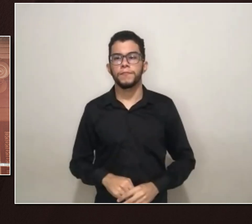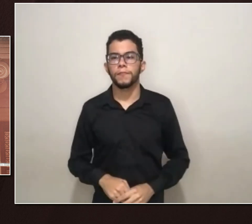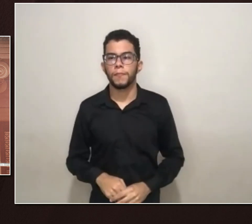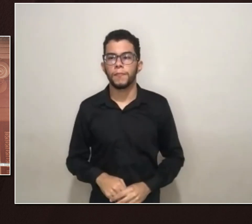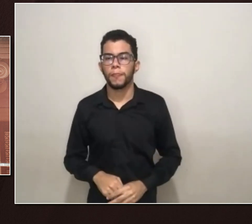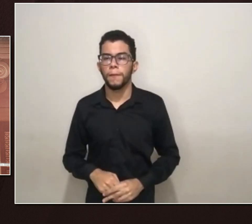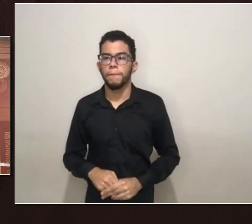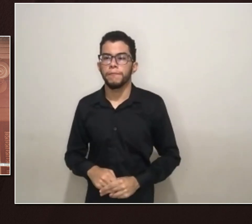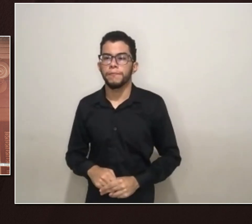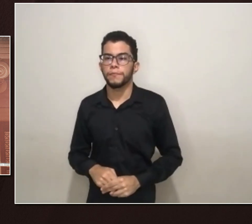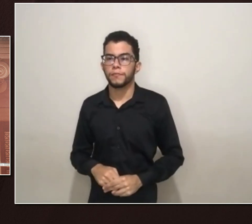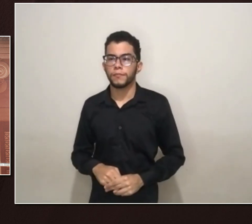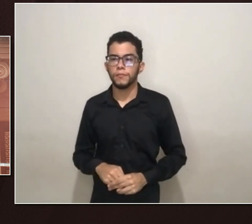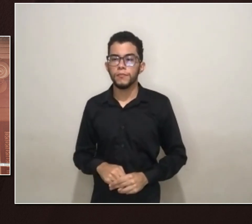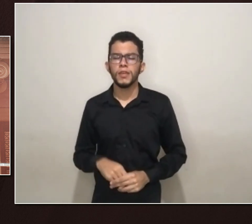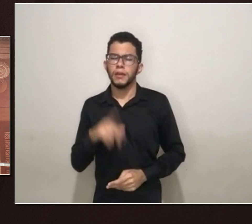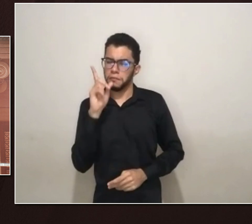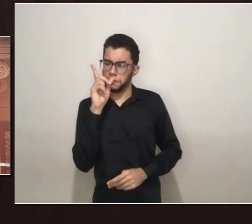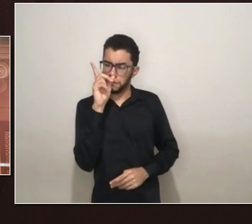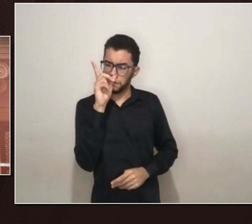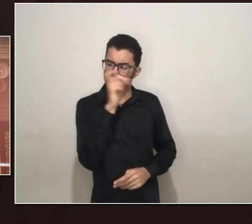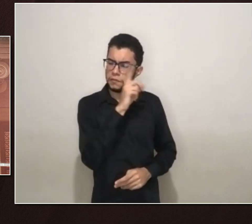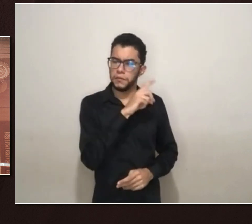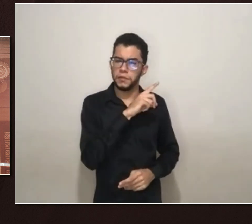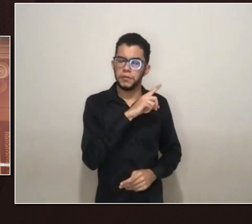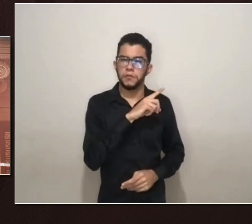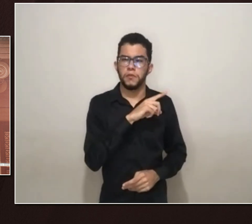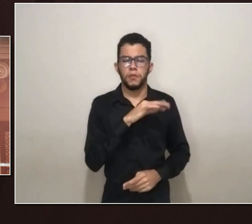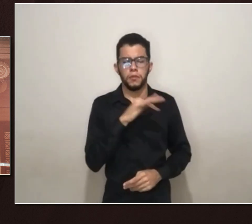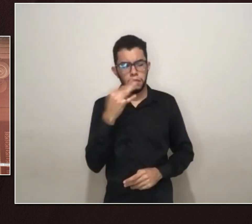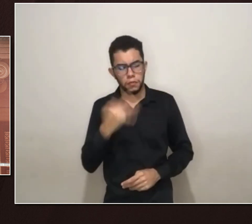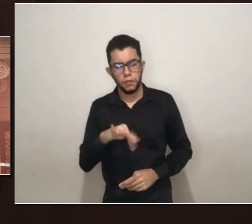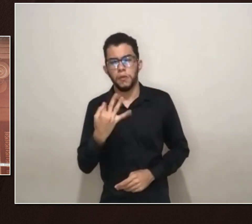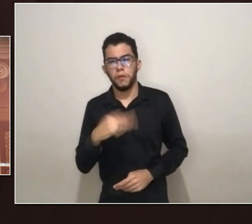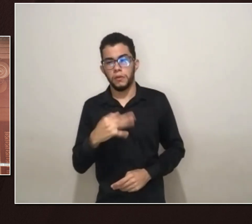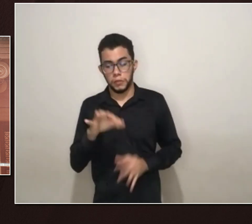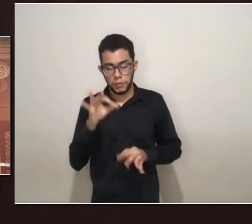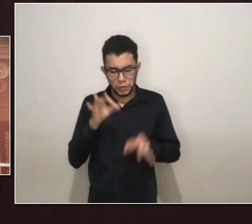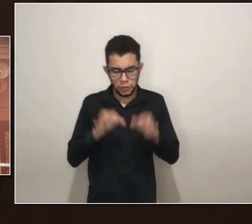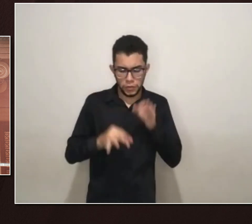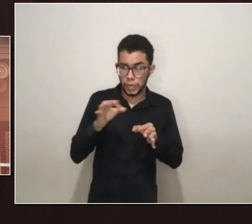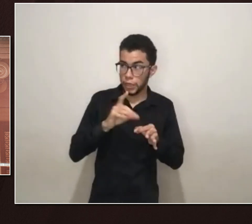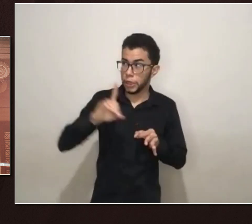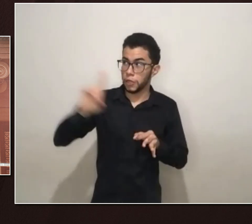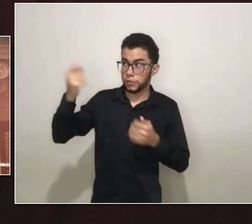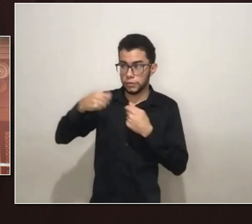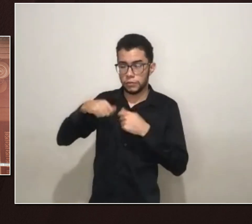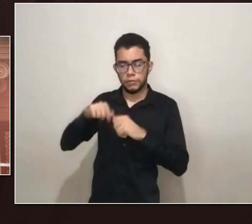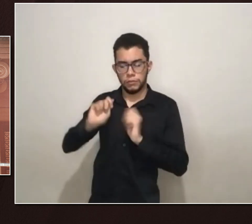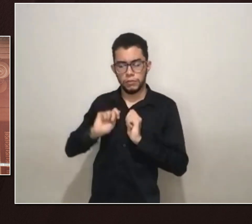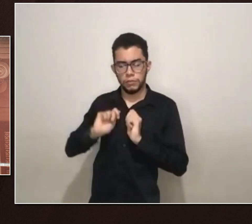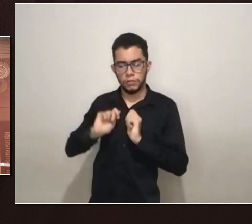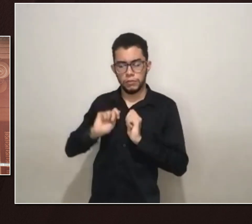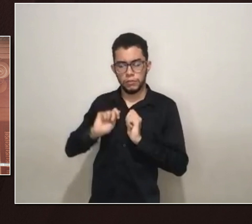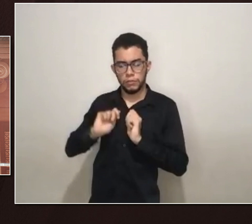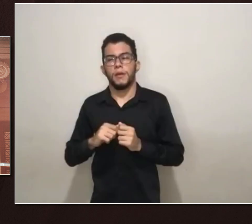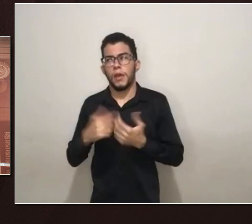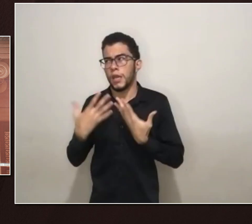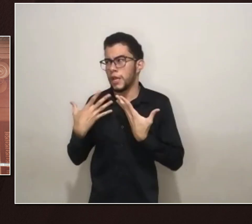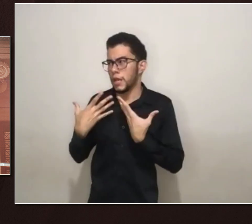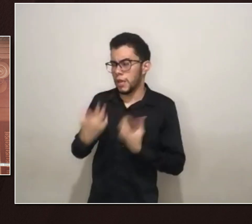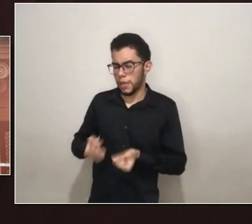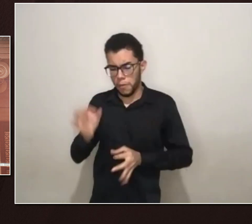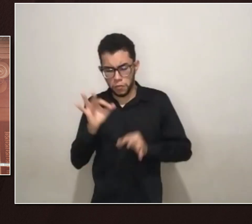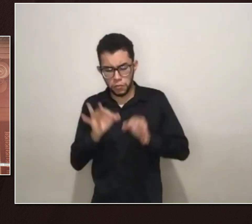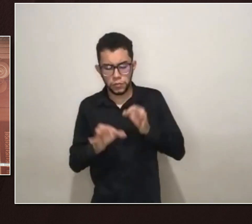nós, né? Então, nessa mensagem, eu gostaria de pedir para todos os irmãos: se alguma palavra expôs você, se